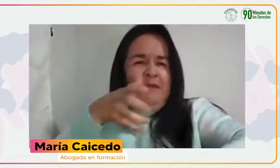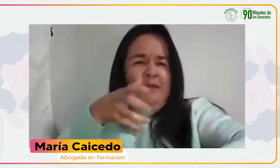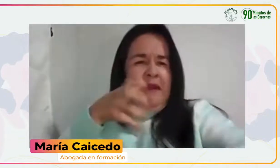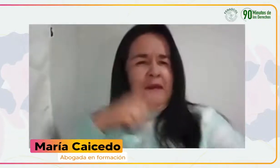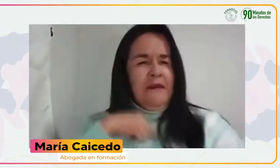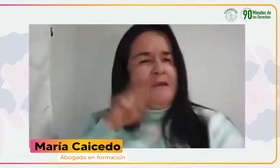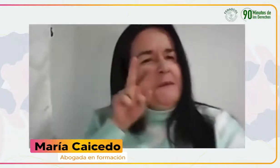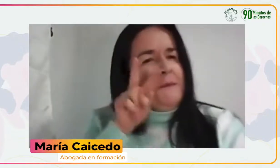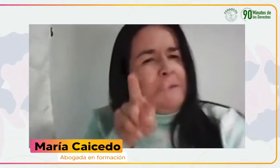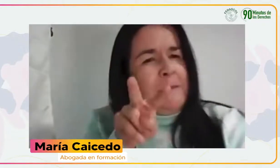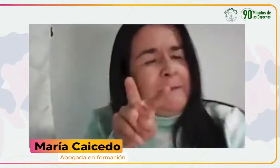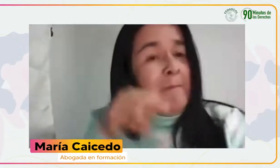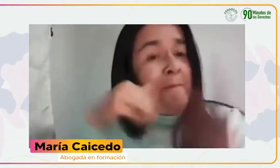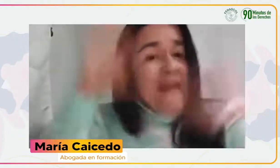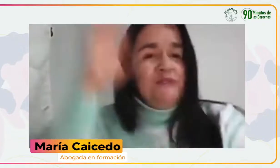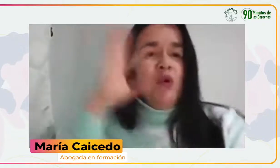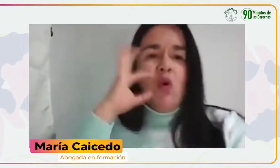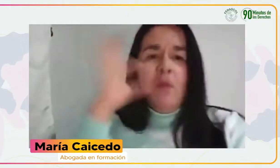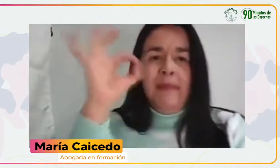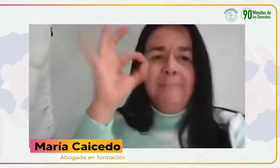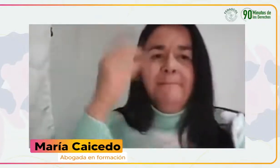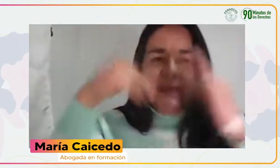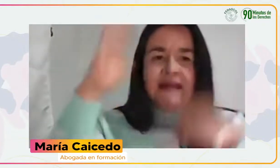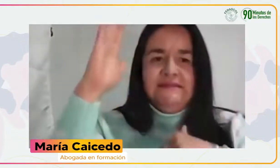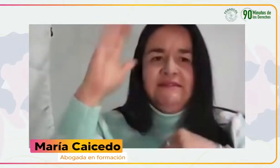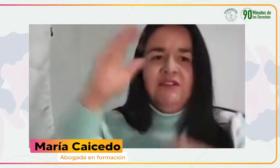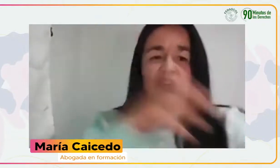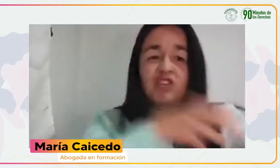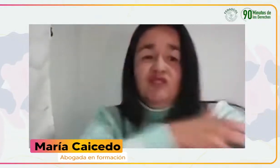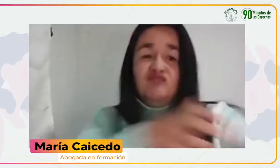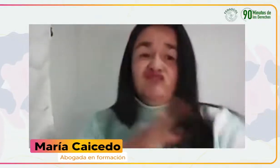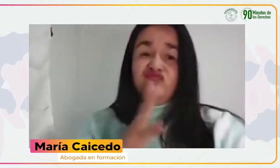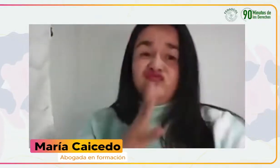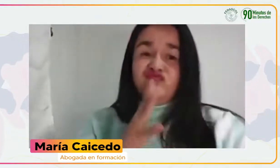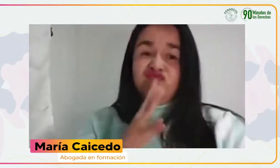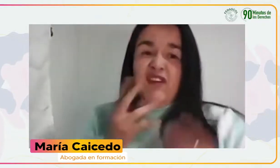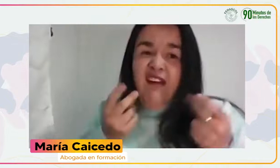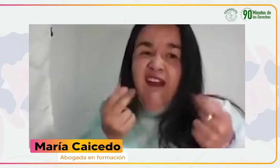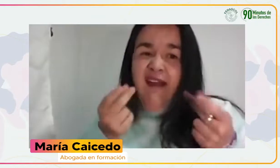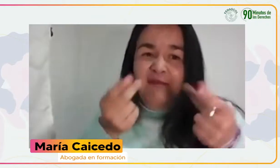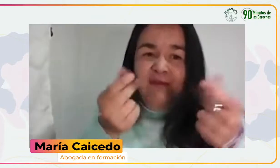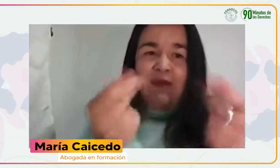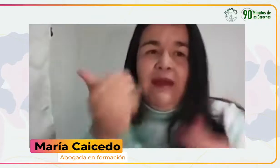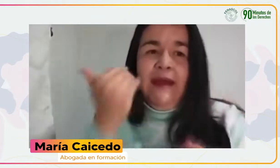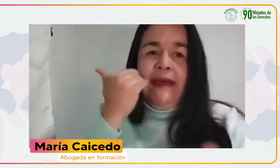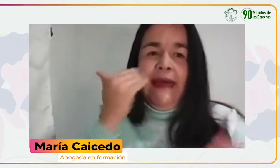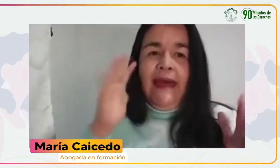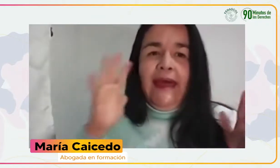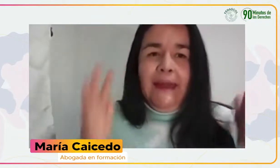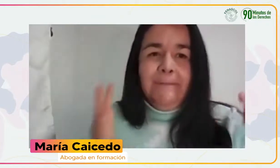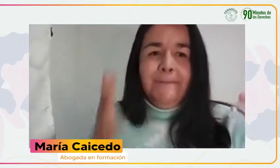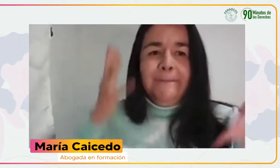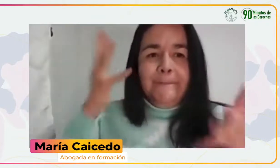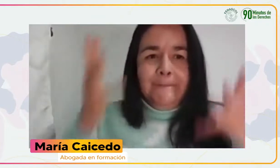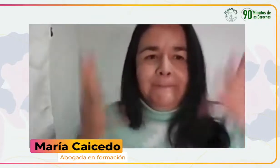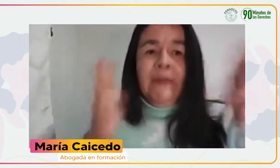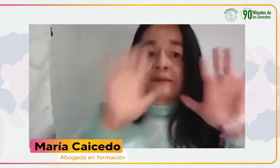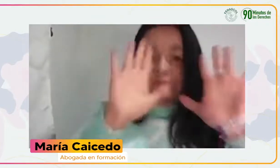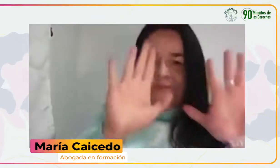que se maneja en cada situación, y hablamos del empoderamiento. Generalmente se maneja en los hombres, el hombre habla